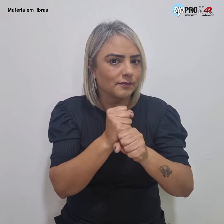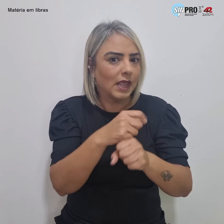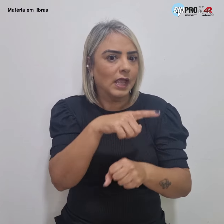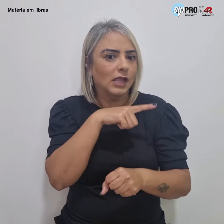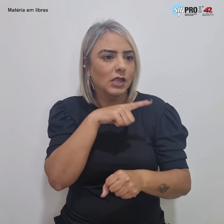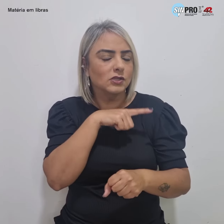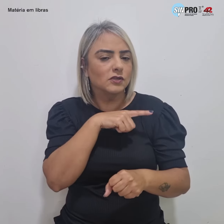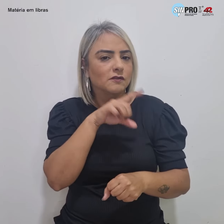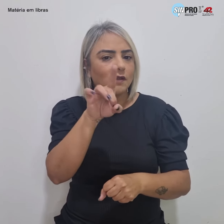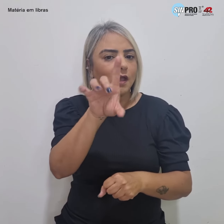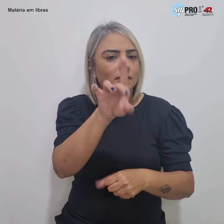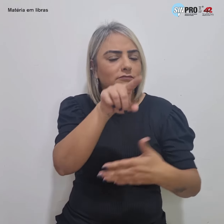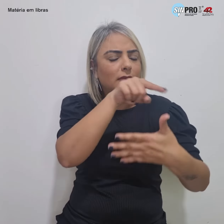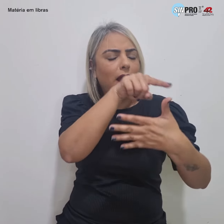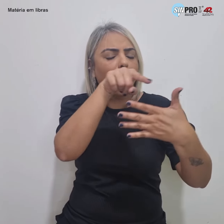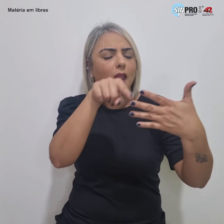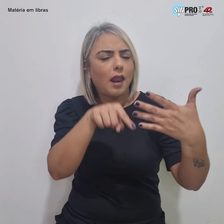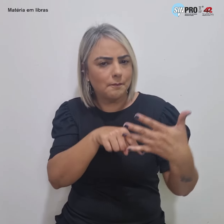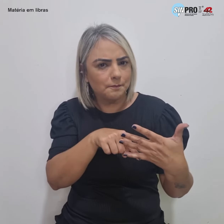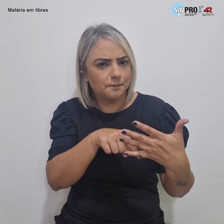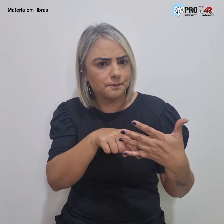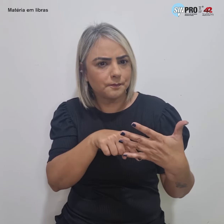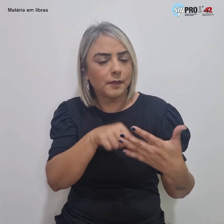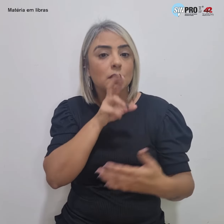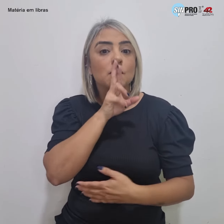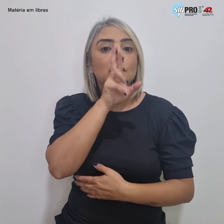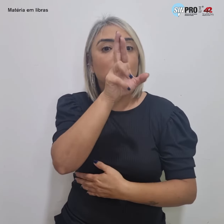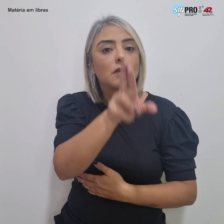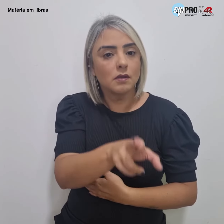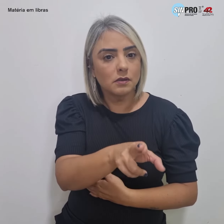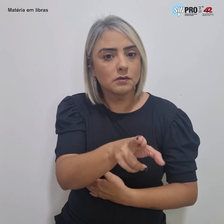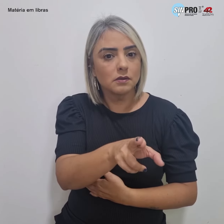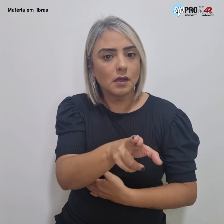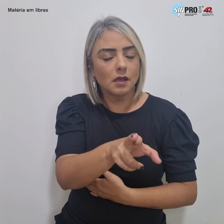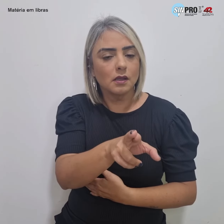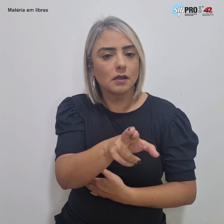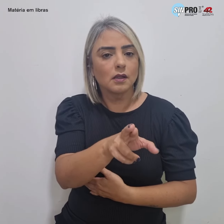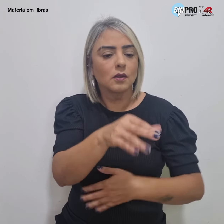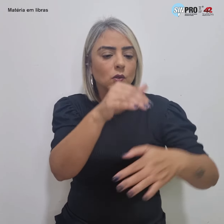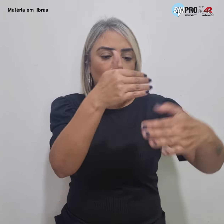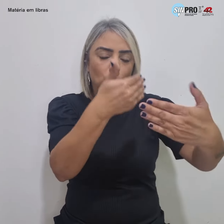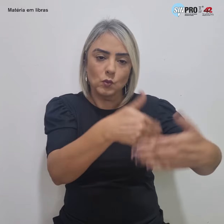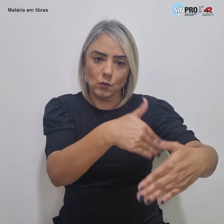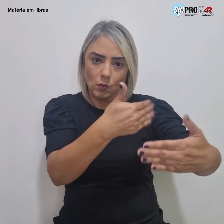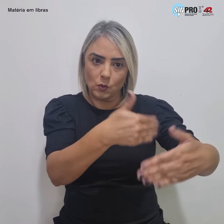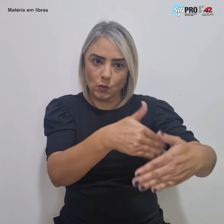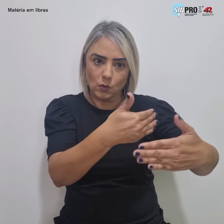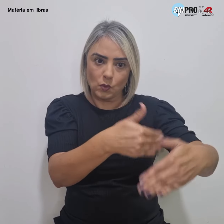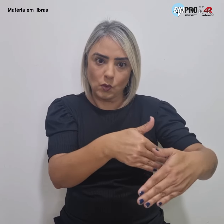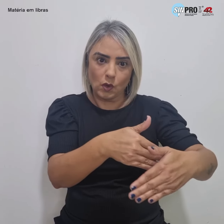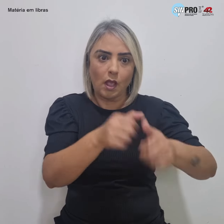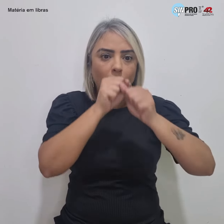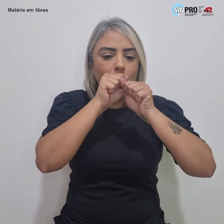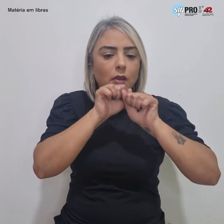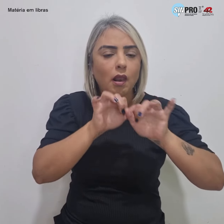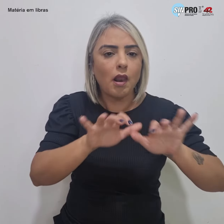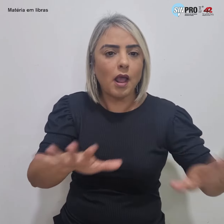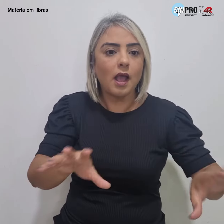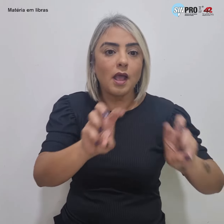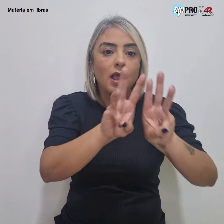em cada item e o resultado preliminar do processo seletivo será divulgado no site da